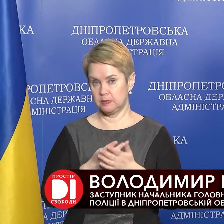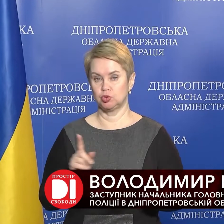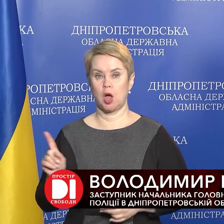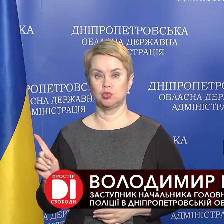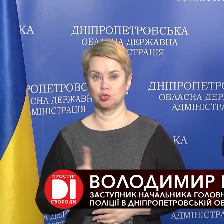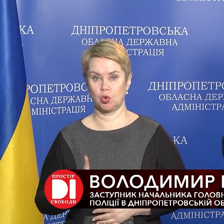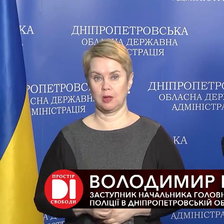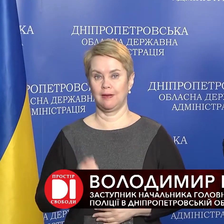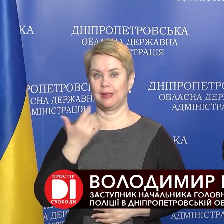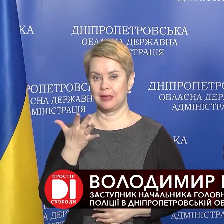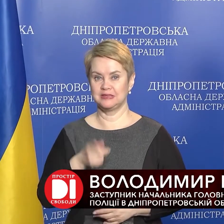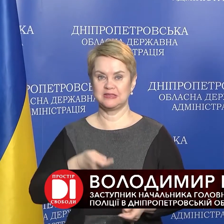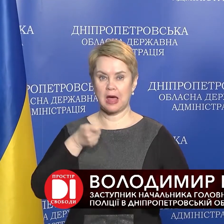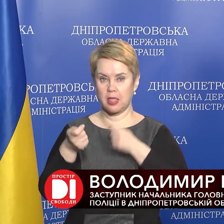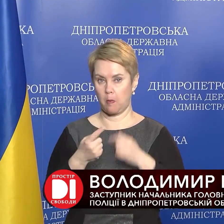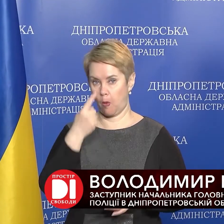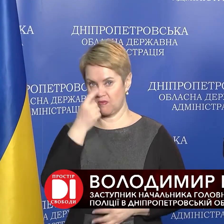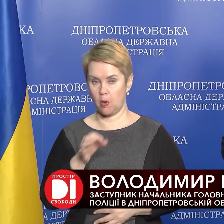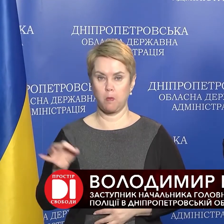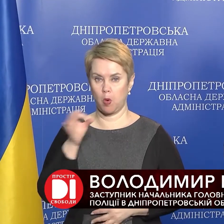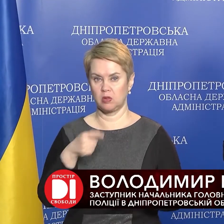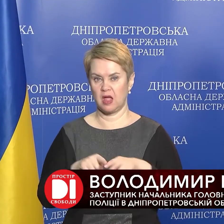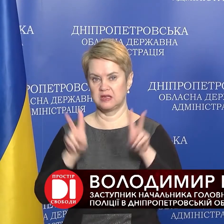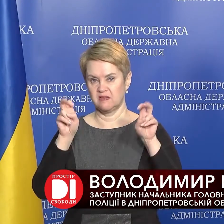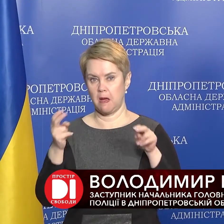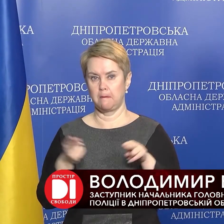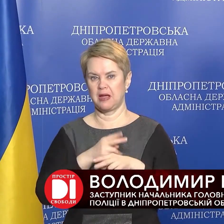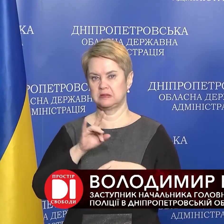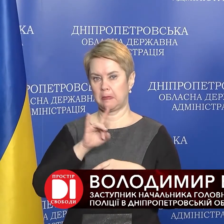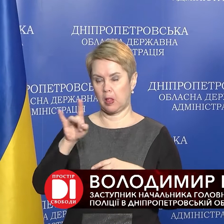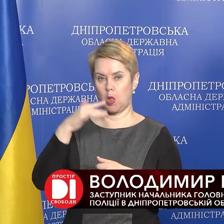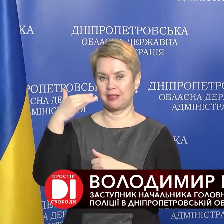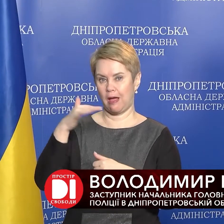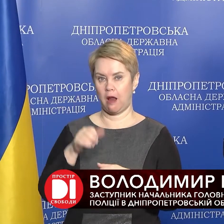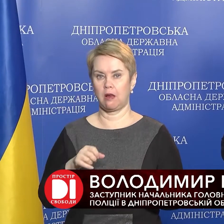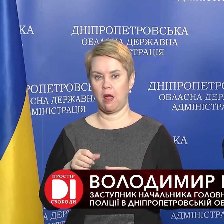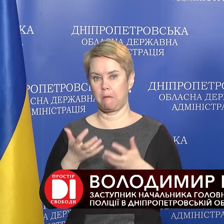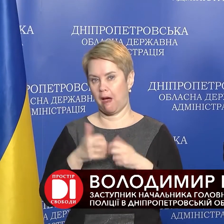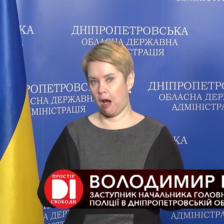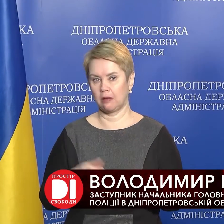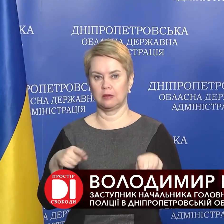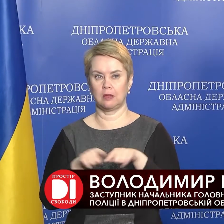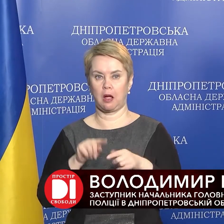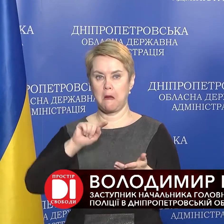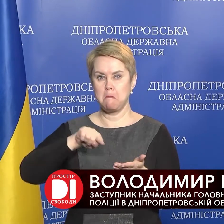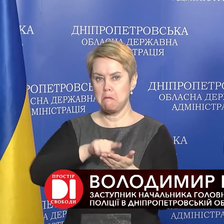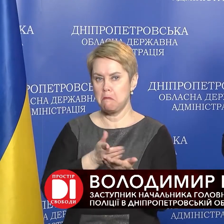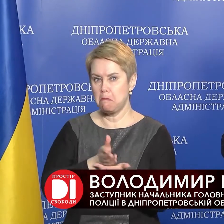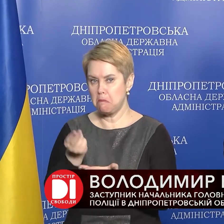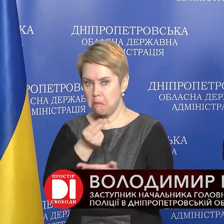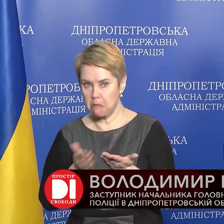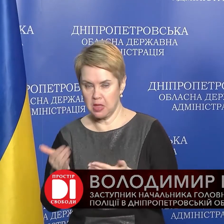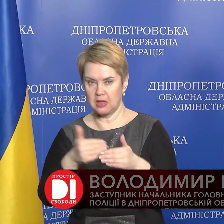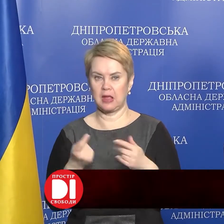що кількість заяв та повідомлень про так звані безпілотні літальні апарати, або мітки,